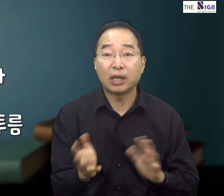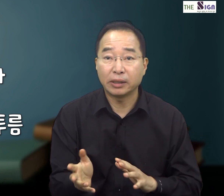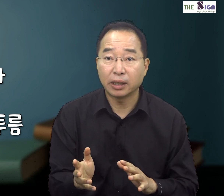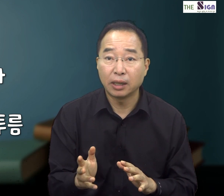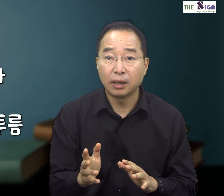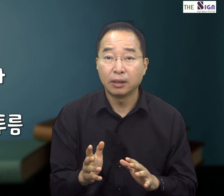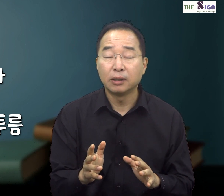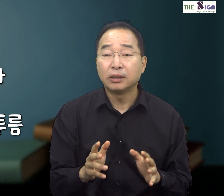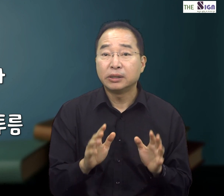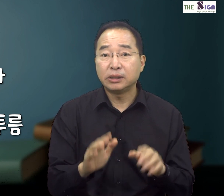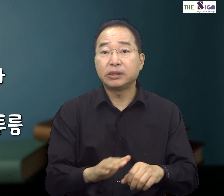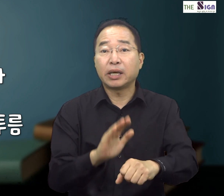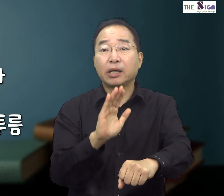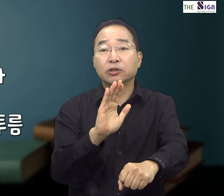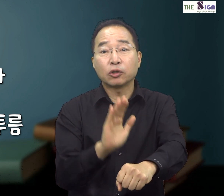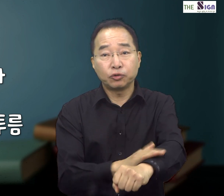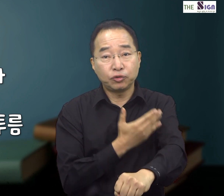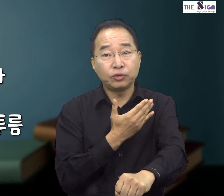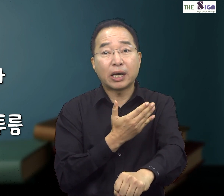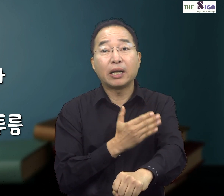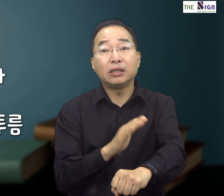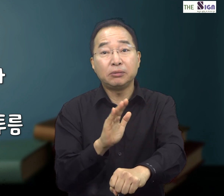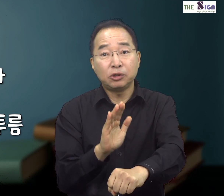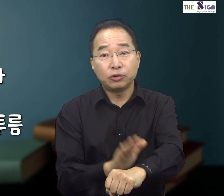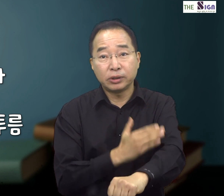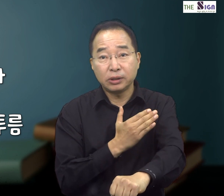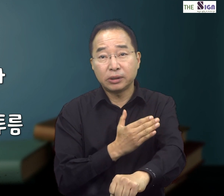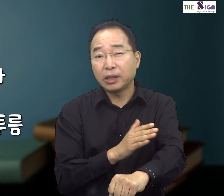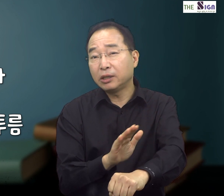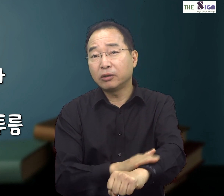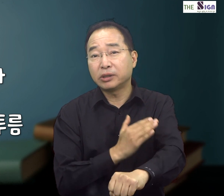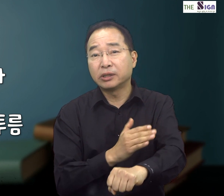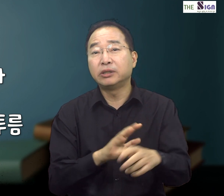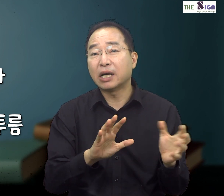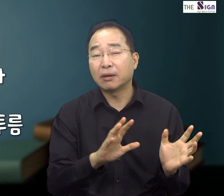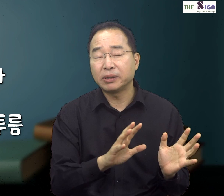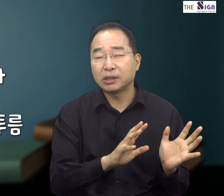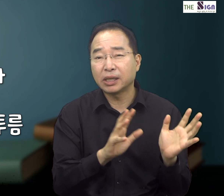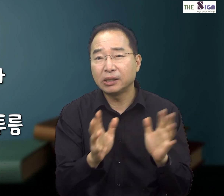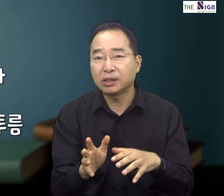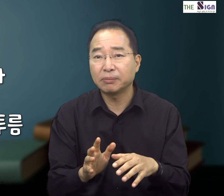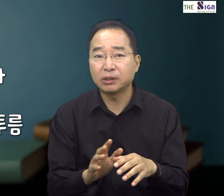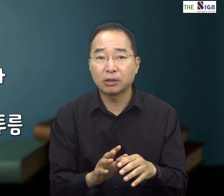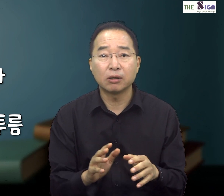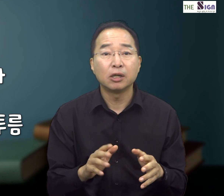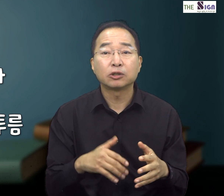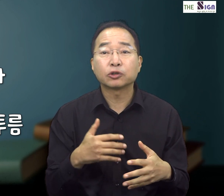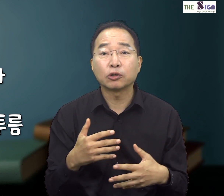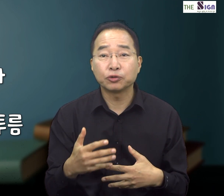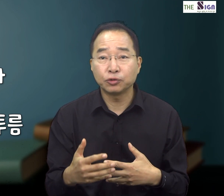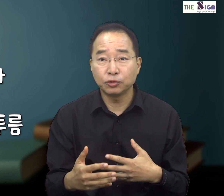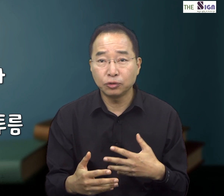아니야. 이게 서투르다라는 의미도 쓰는데, 이건 이제 그 다음에 이제 시간이 지나면서 서투름에